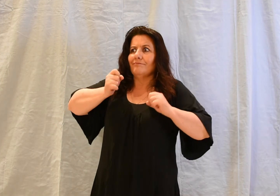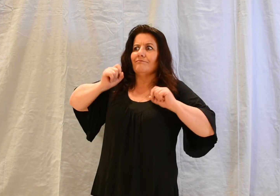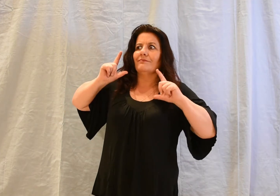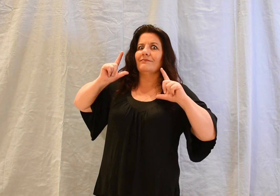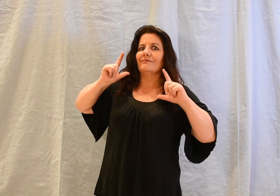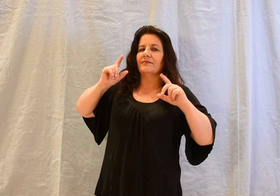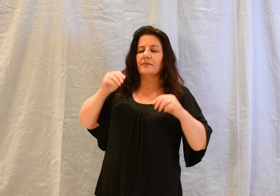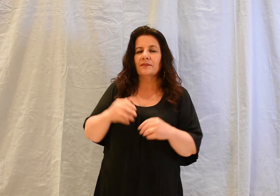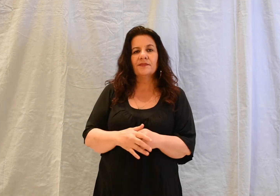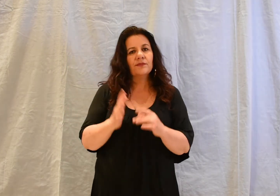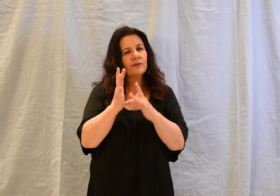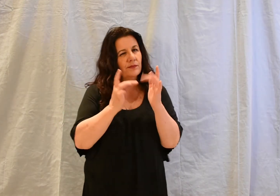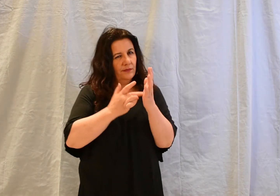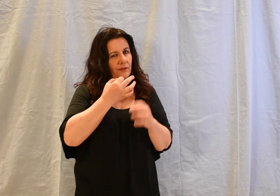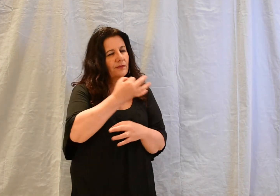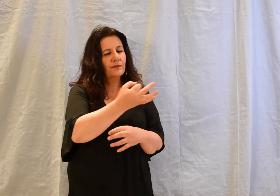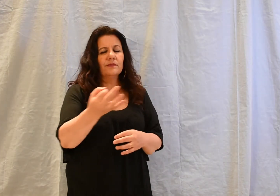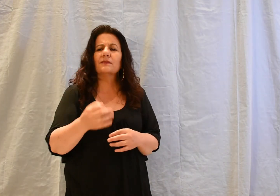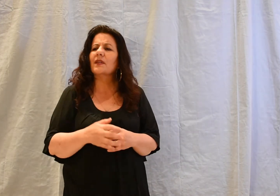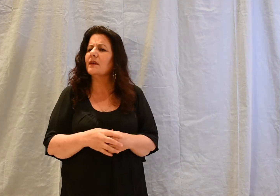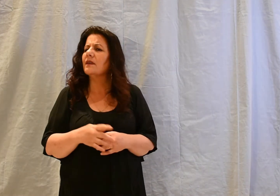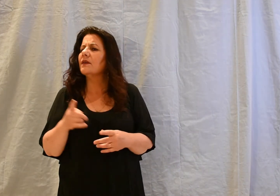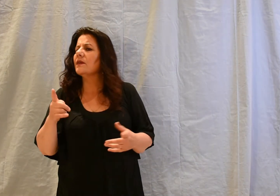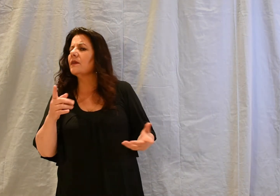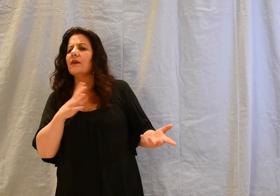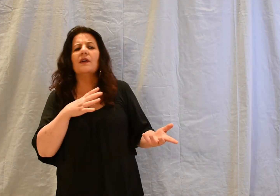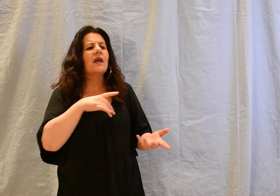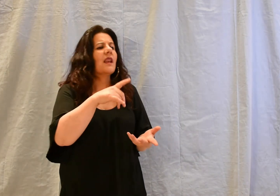Jésus leur dit « Avez-vous ici quelque chose à manger ?»